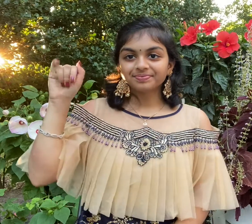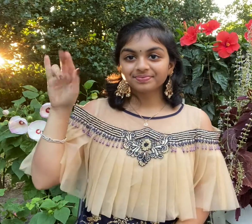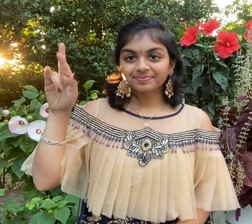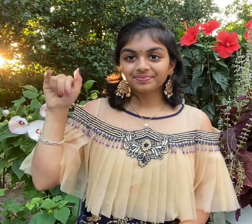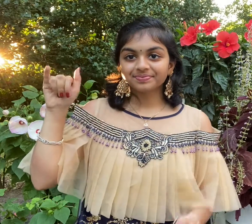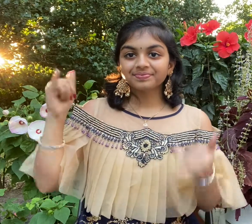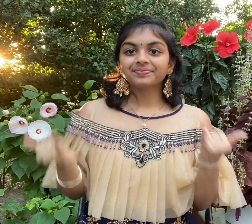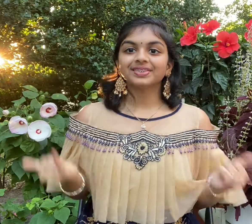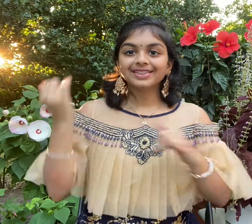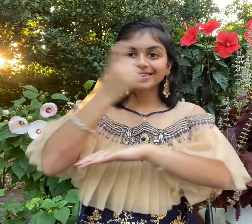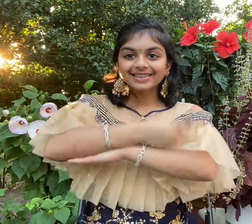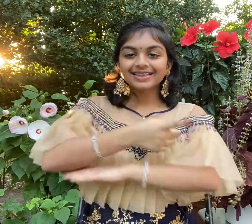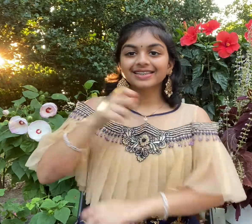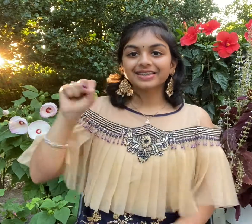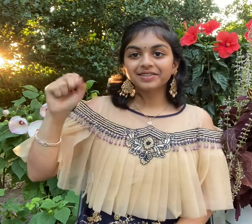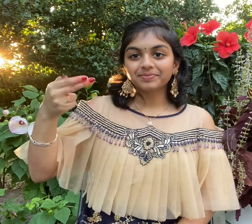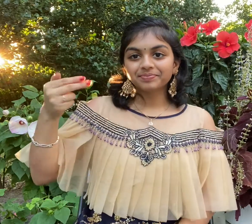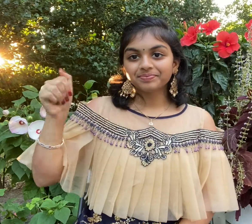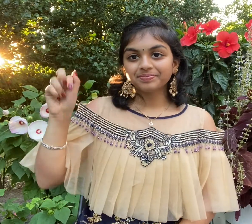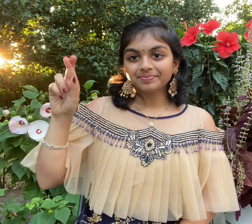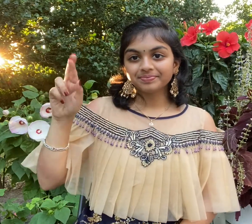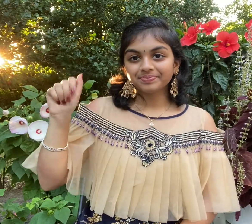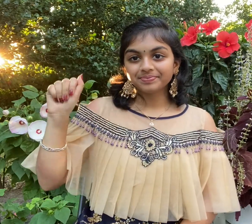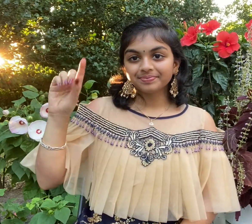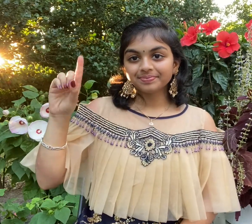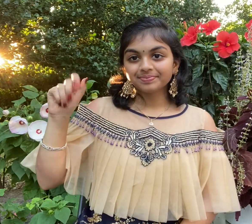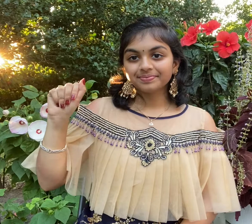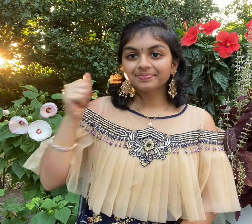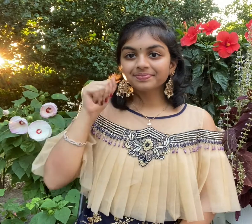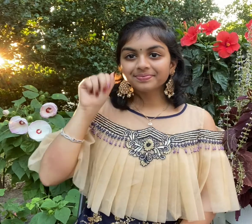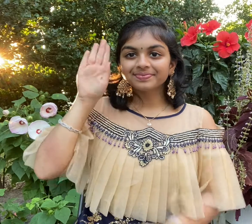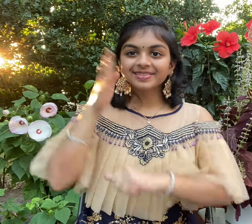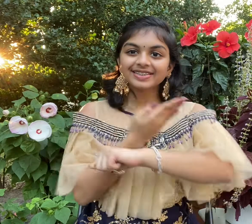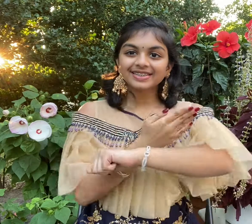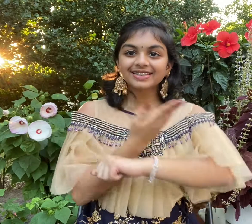My name is Siri, and today Sharada Auntie will sing a vachana.